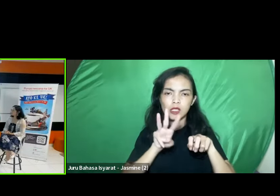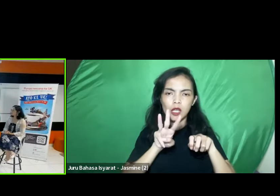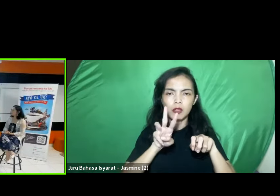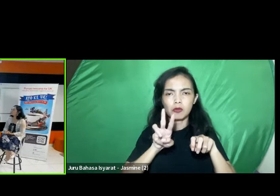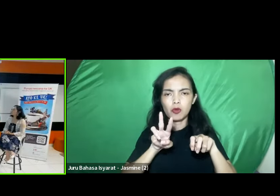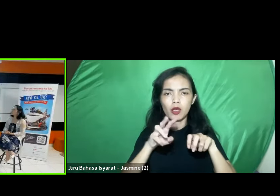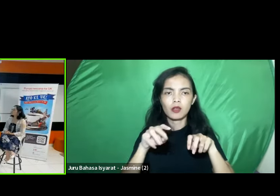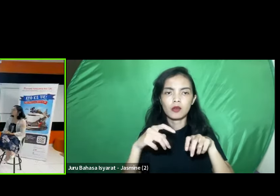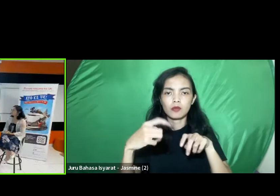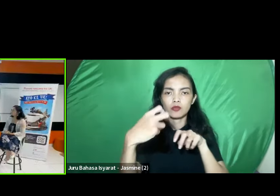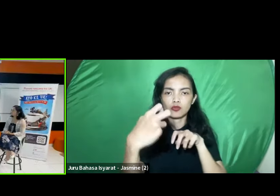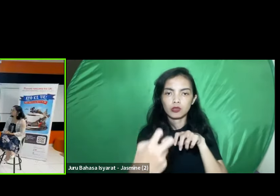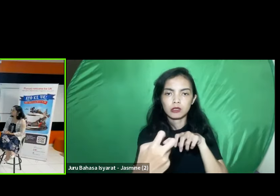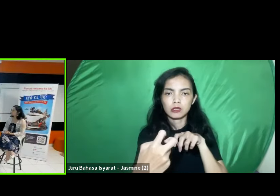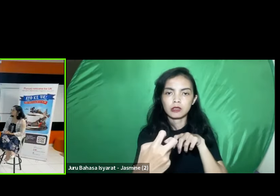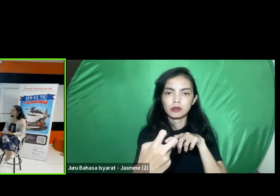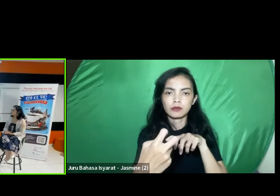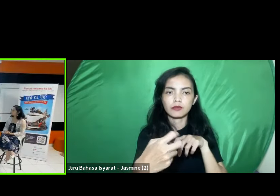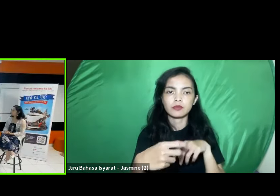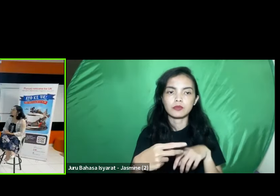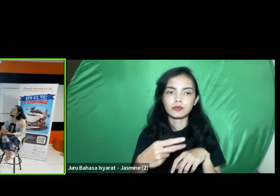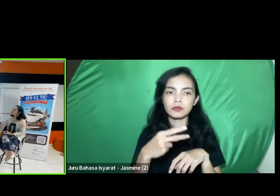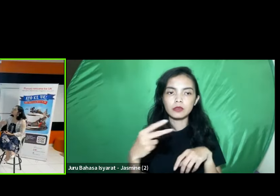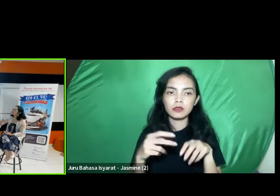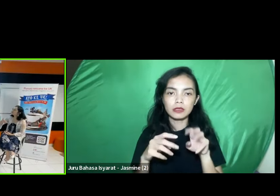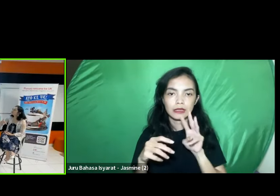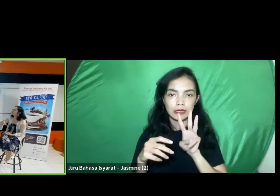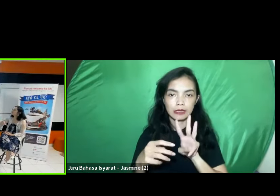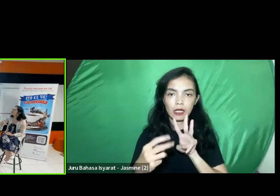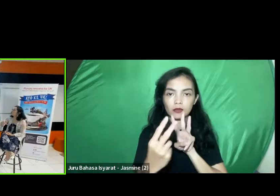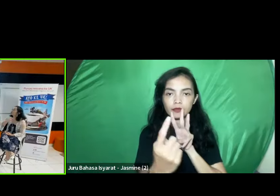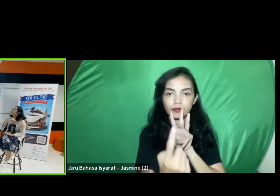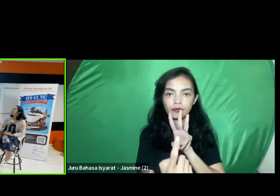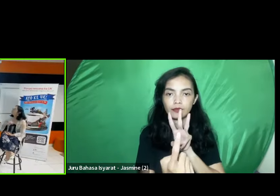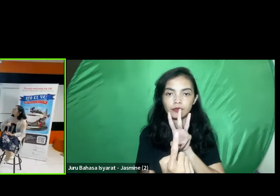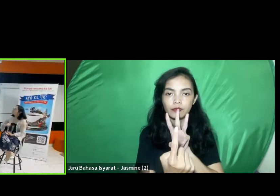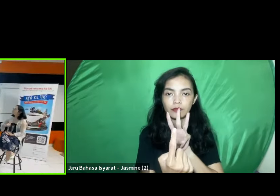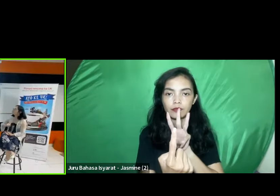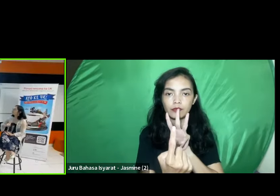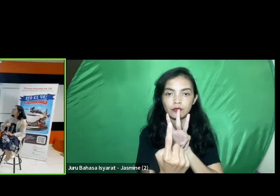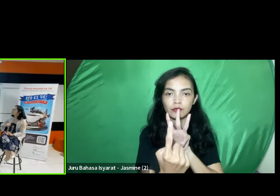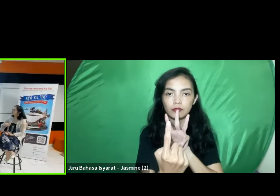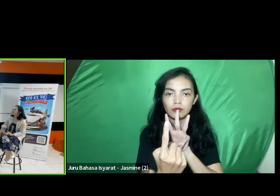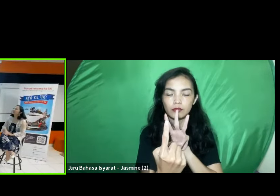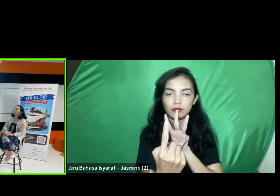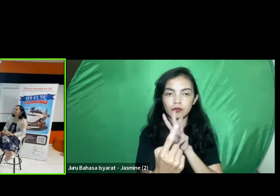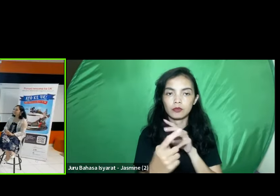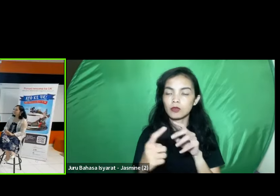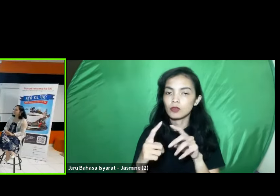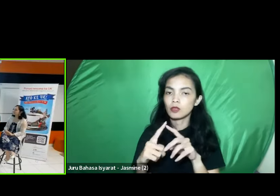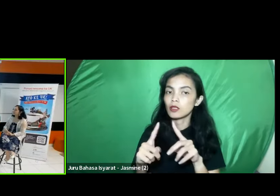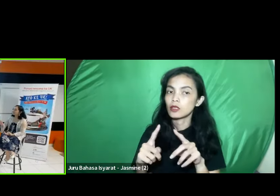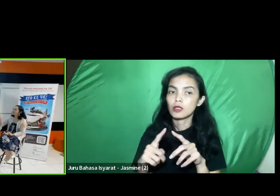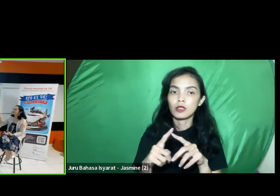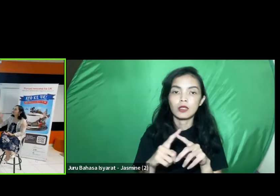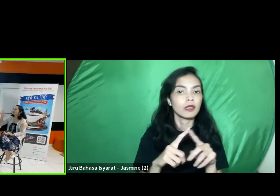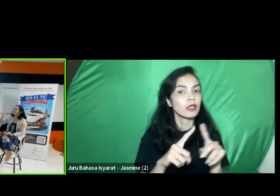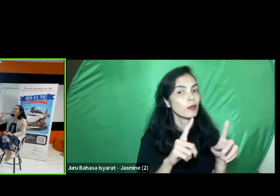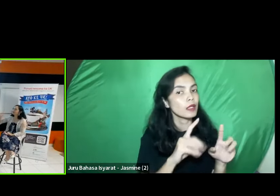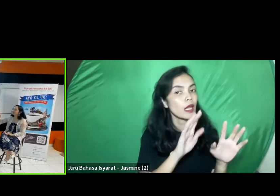satu jadi teman-teman akan ketemu dengan tiga kursi oh teman-eman nanti online online ya